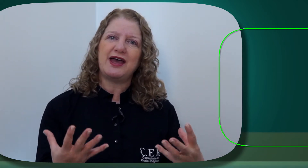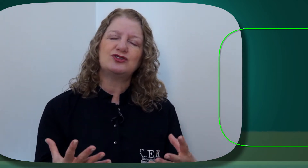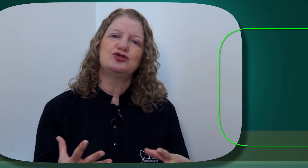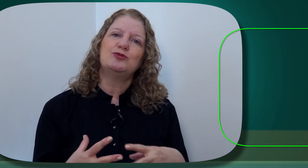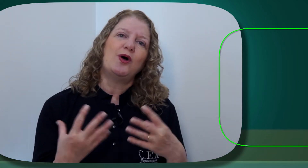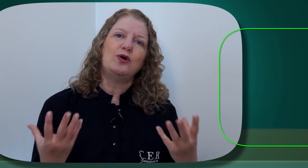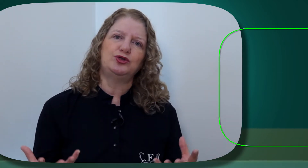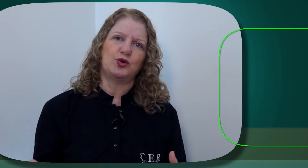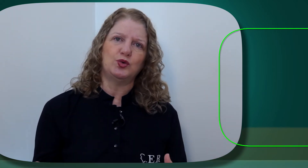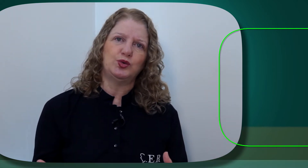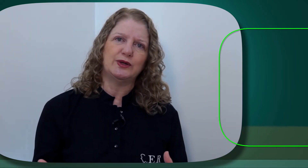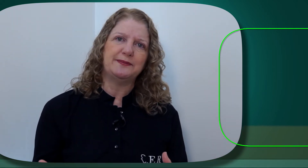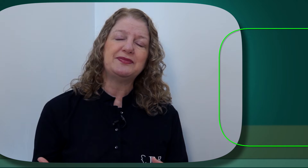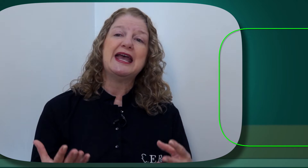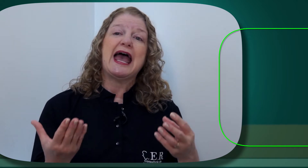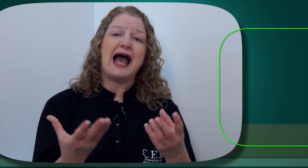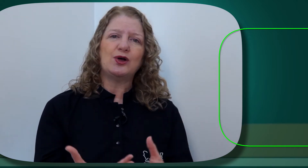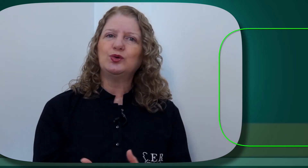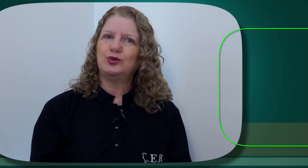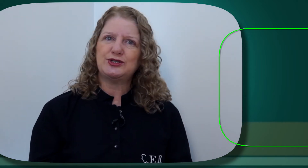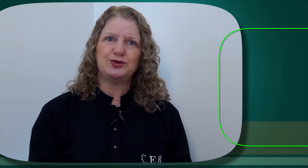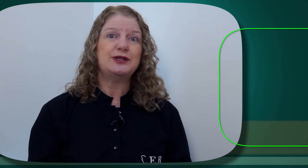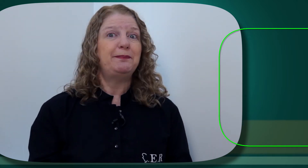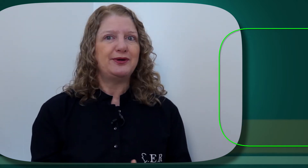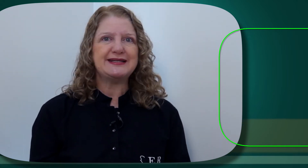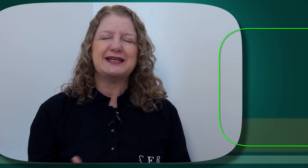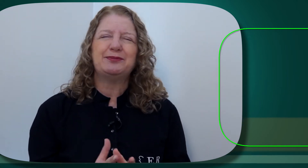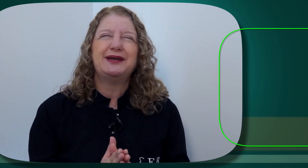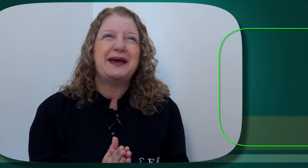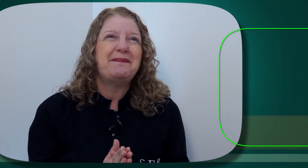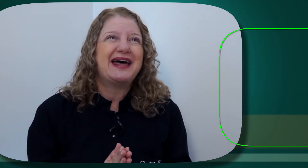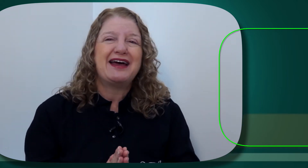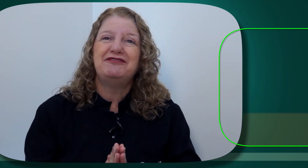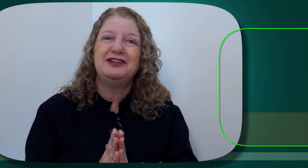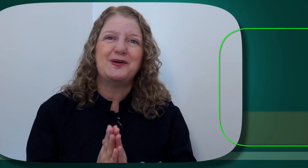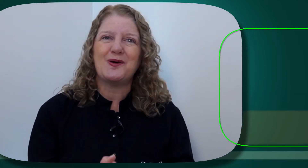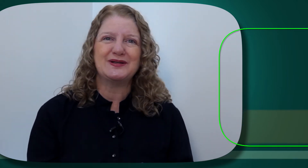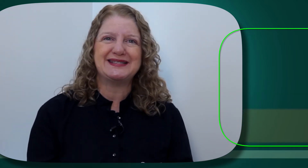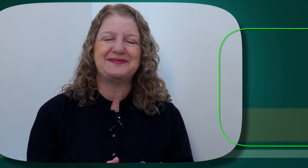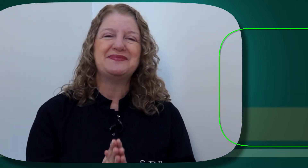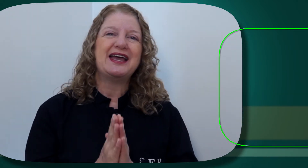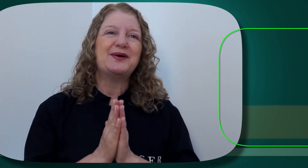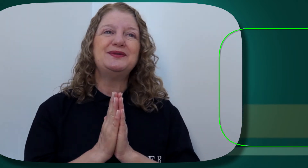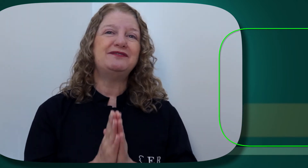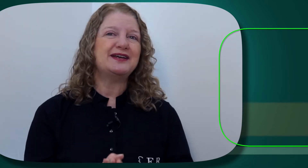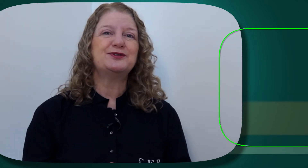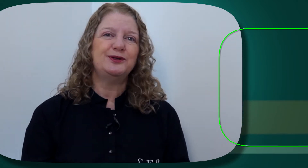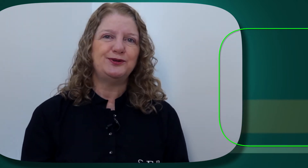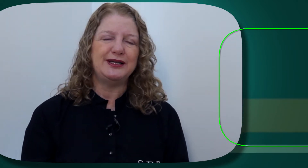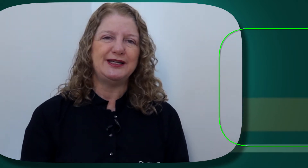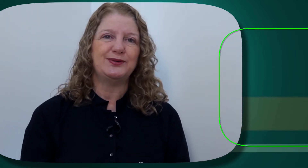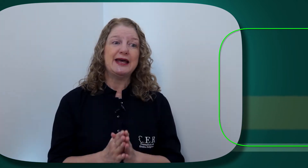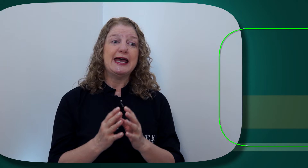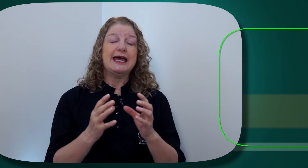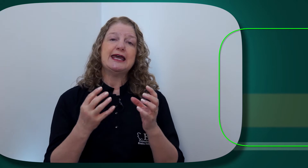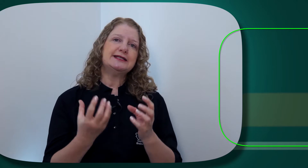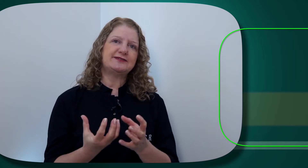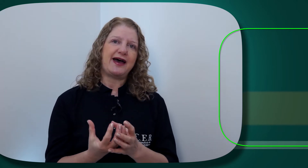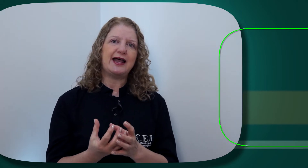universo, de uma outra cultura. A cultura surda, por exemplo, que é maravilhosa. É um universo muito lindo. E eles falam